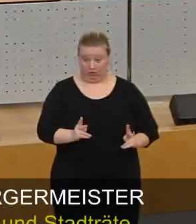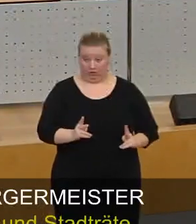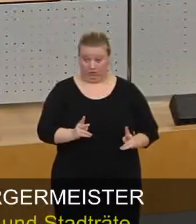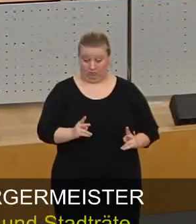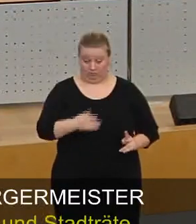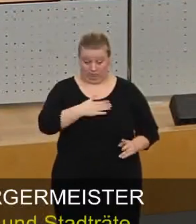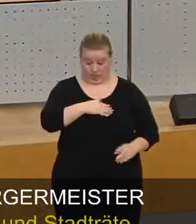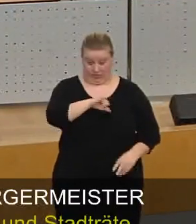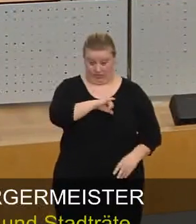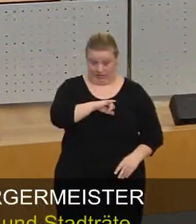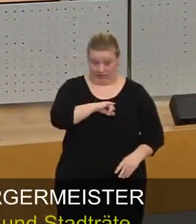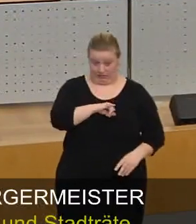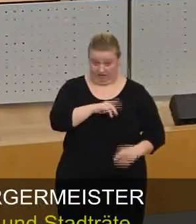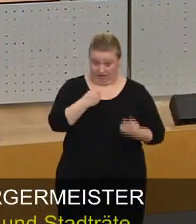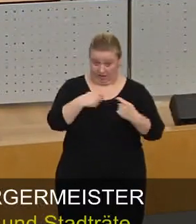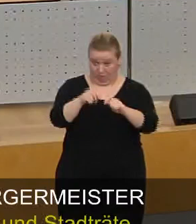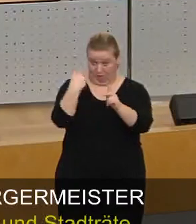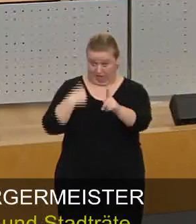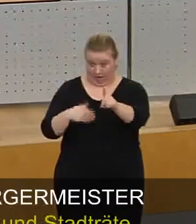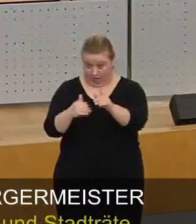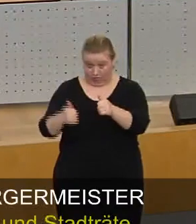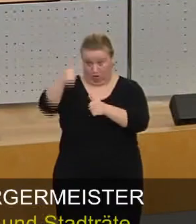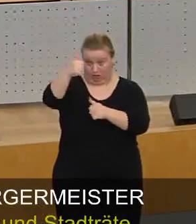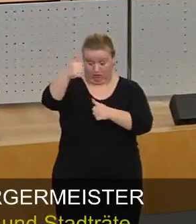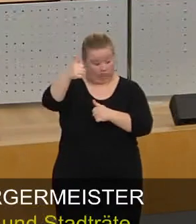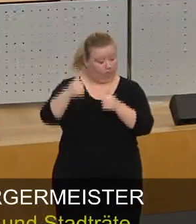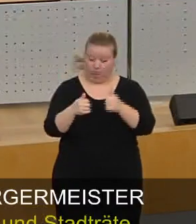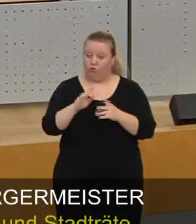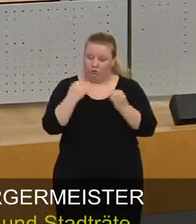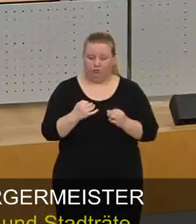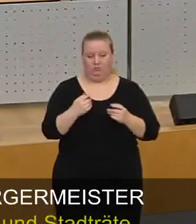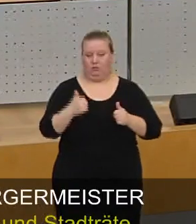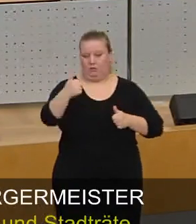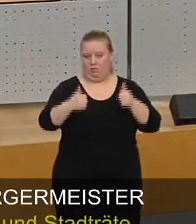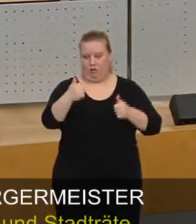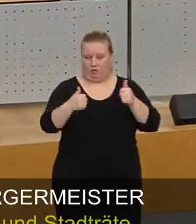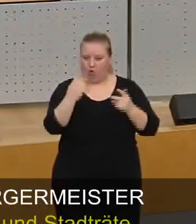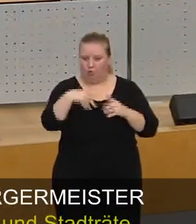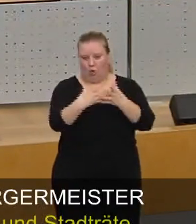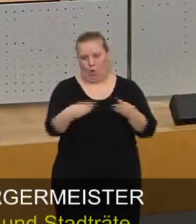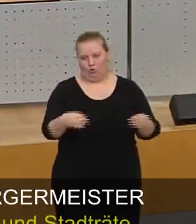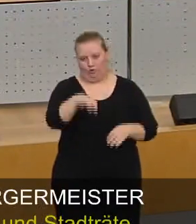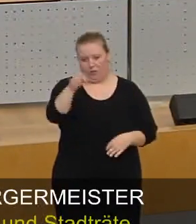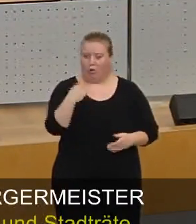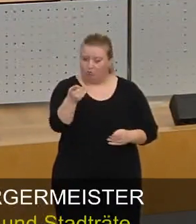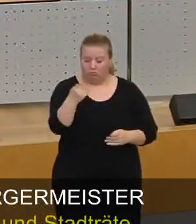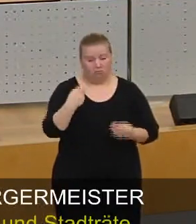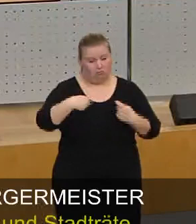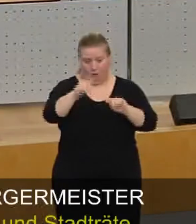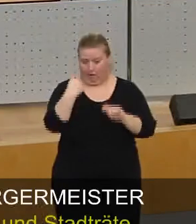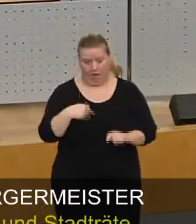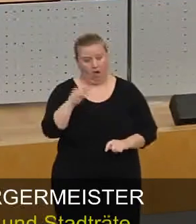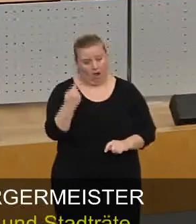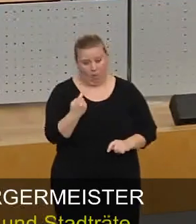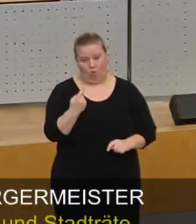ihre Interessen im Sinne eines Bauherrn zurückstellt, sondern wir müssen gemeinsam gucken, dass wir eine Lösung für finden. Und auch dieser Bauherr kann im Übrigen